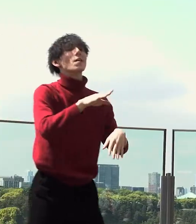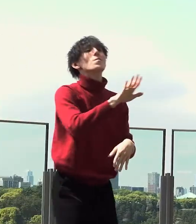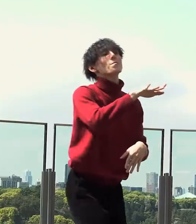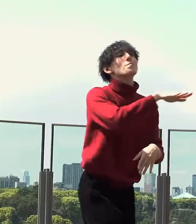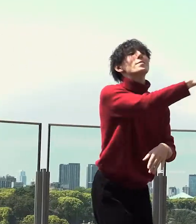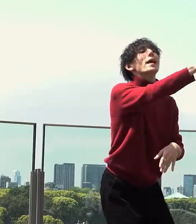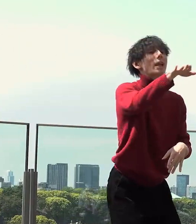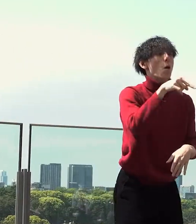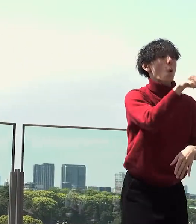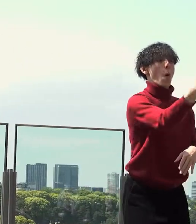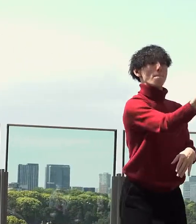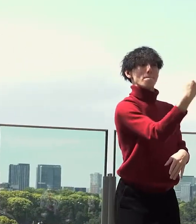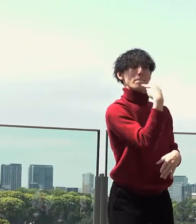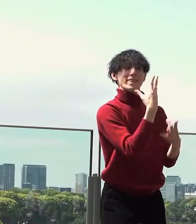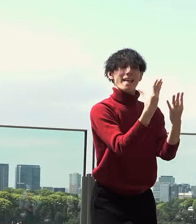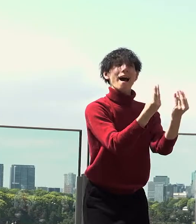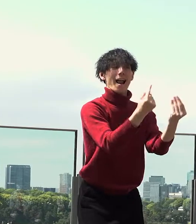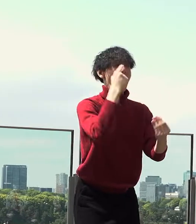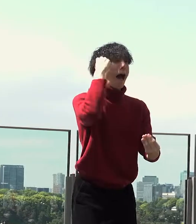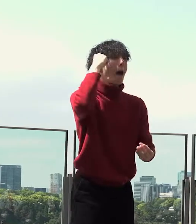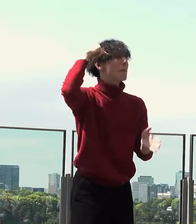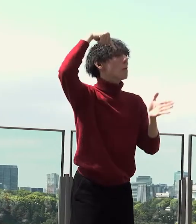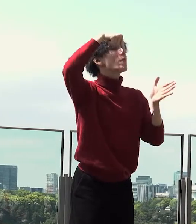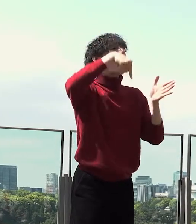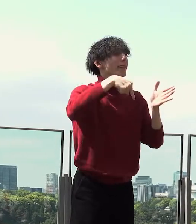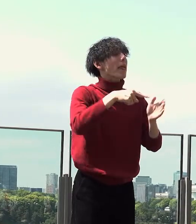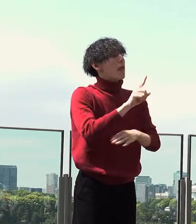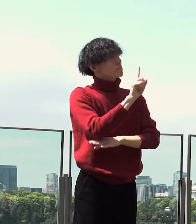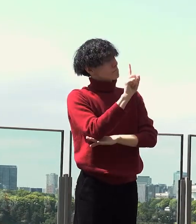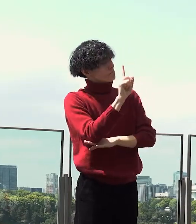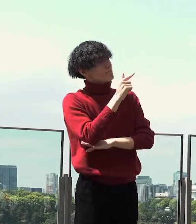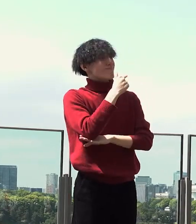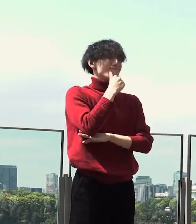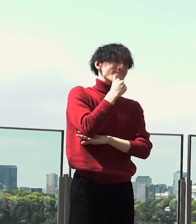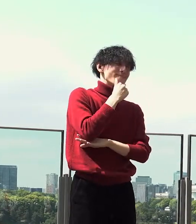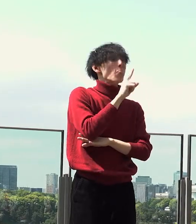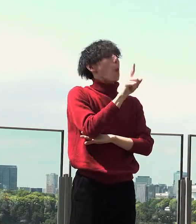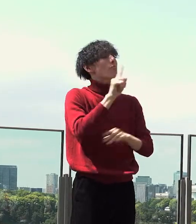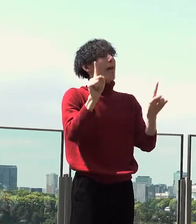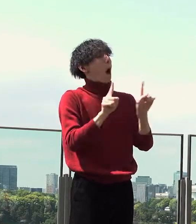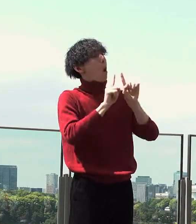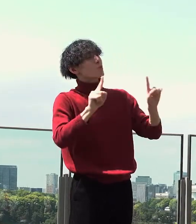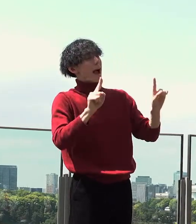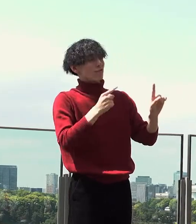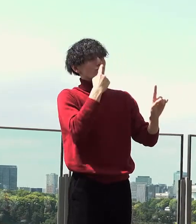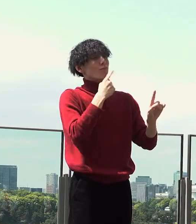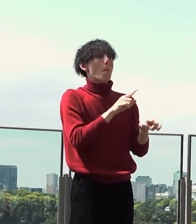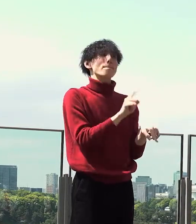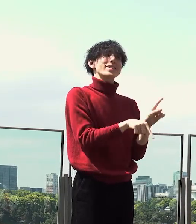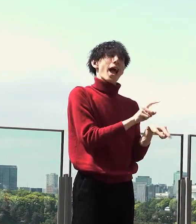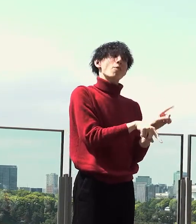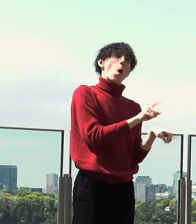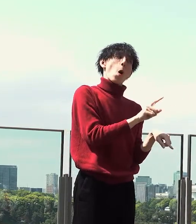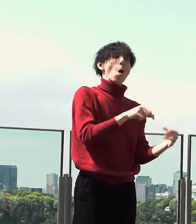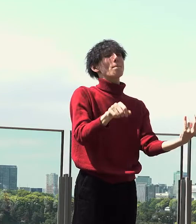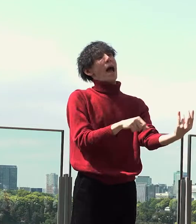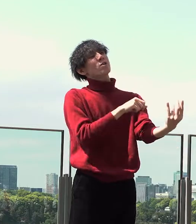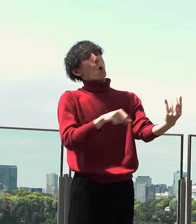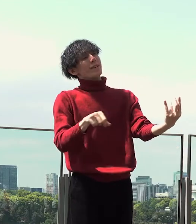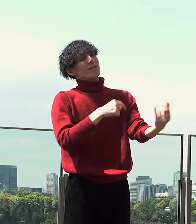このように場面が変わったよというのを皆さん見ながら頭の中で、うん、今はどんな音楽が流れているんだろう、今はピア